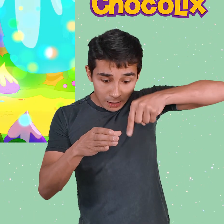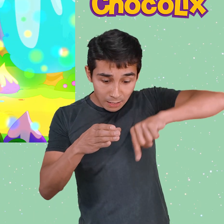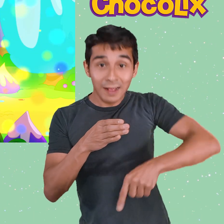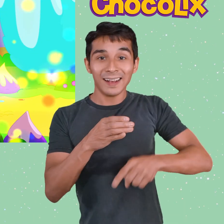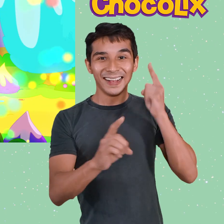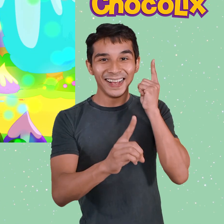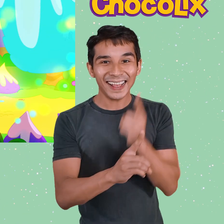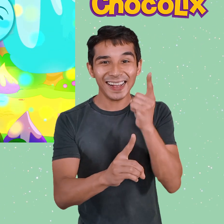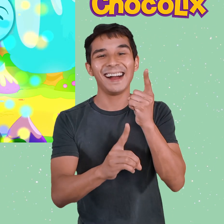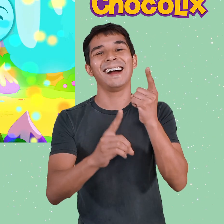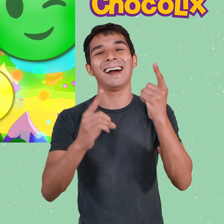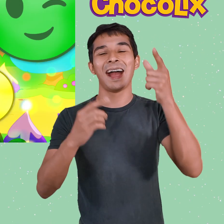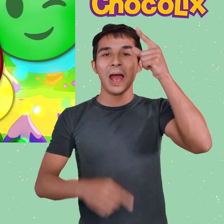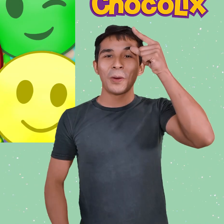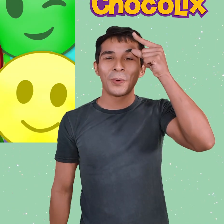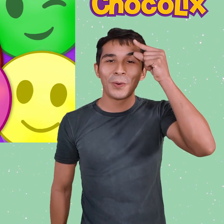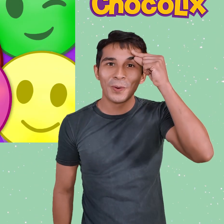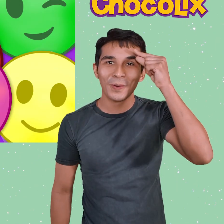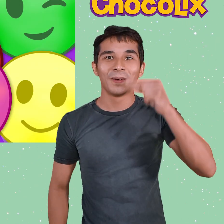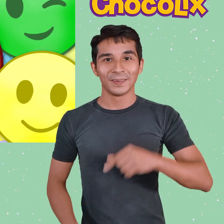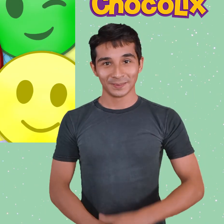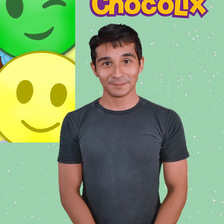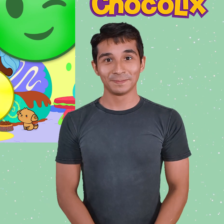Achamos as crianças!